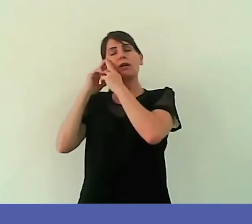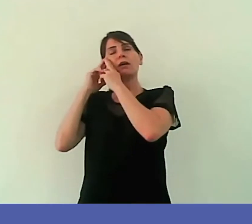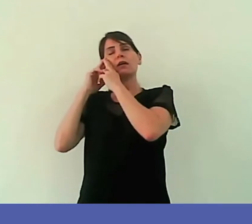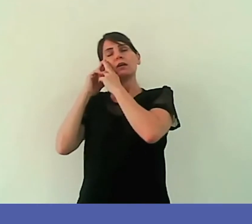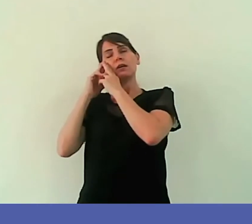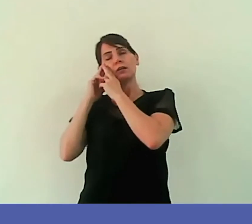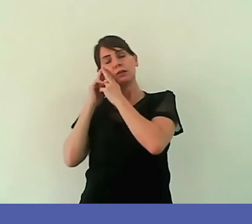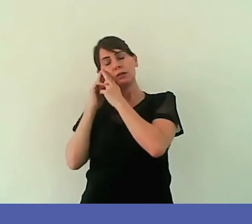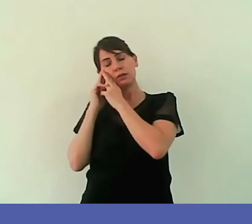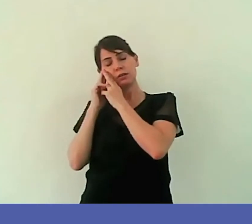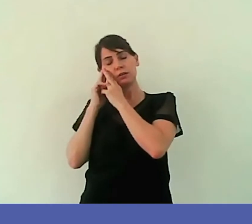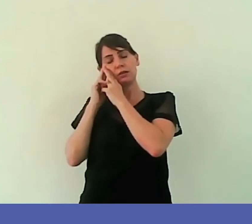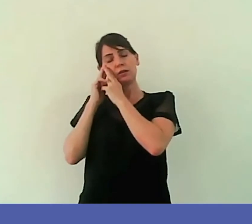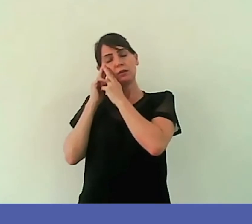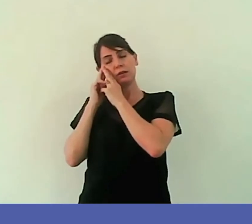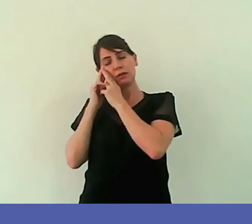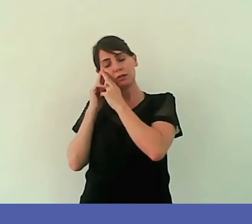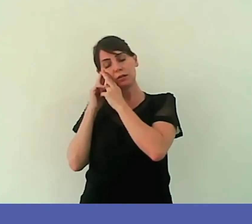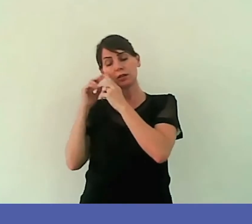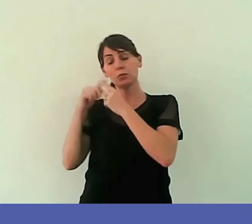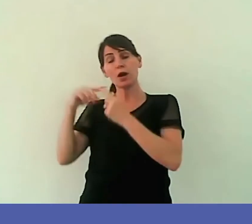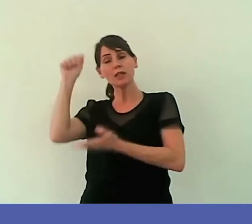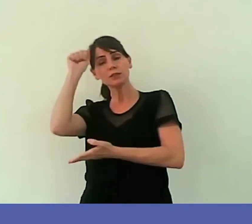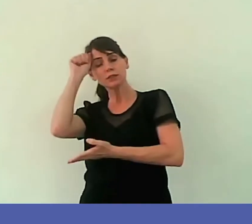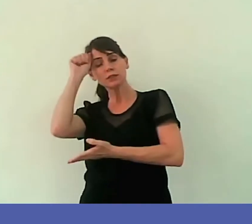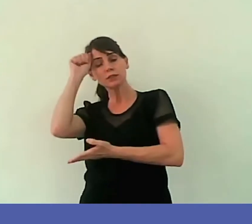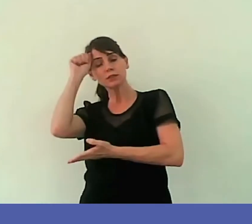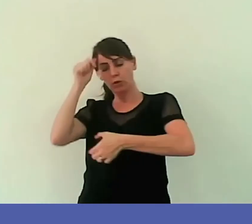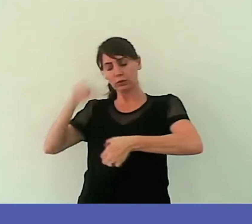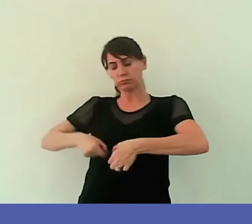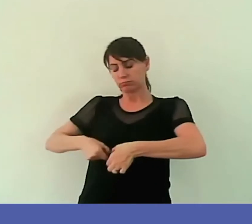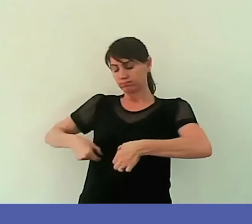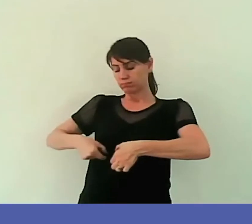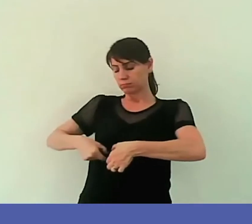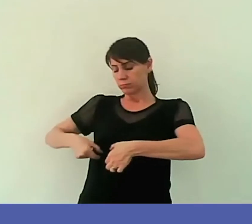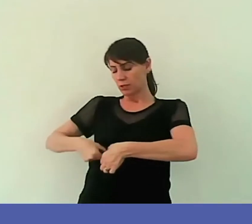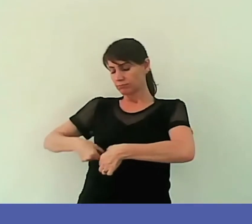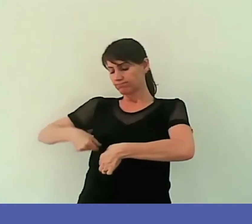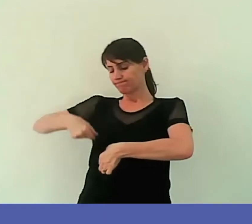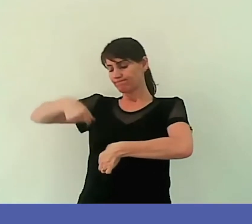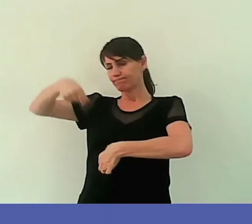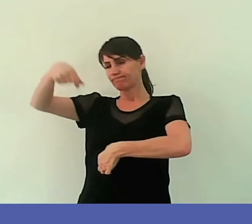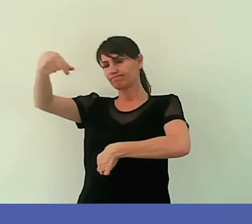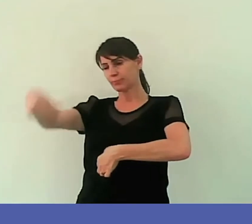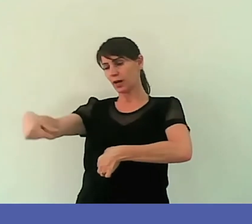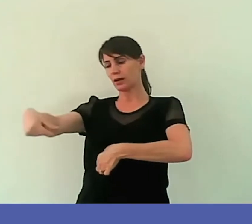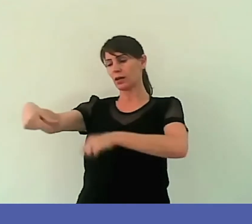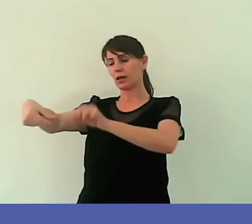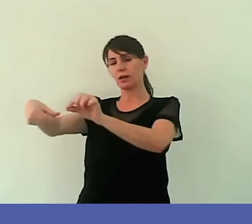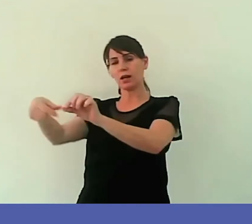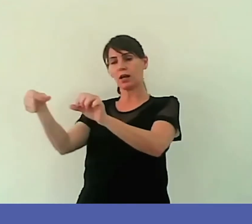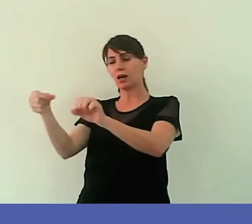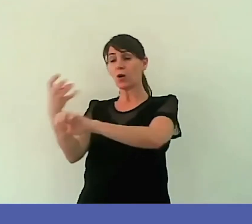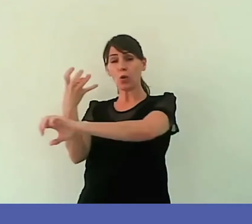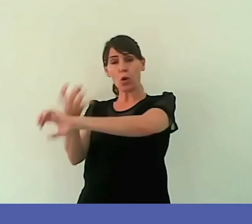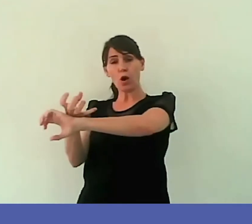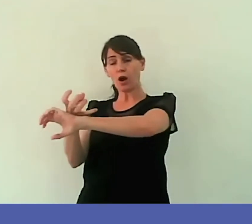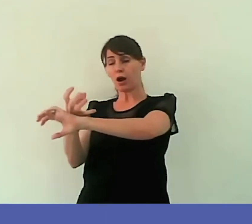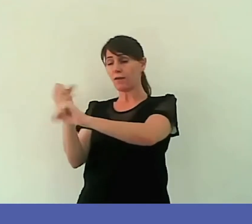poder retirar uma costela, como de Adão, para edificar a